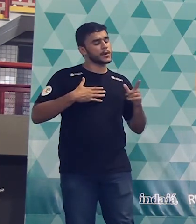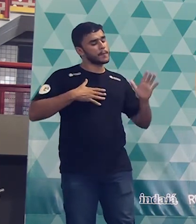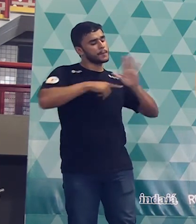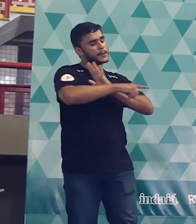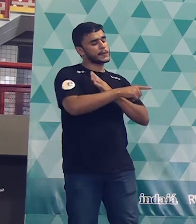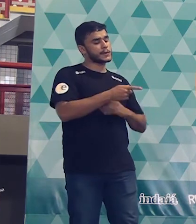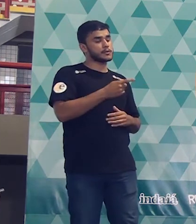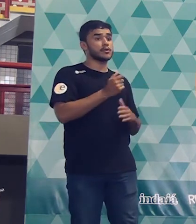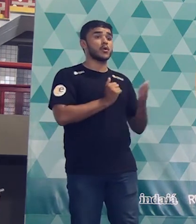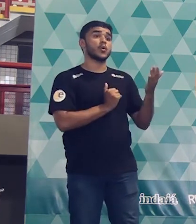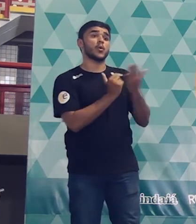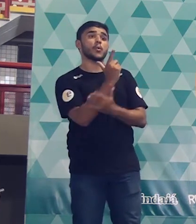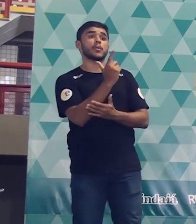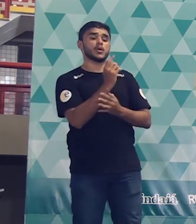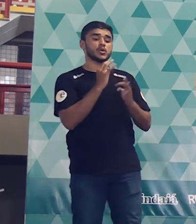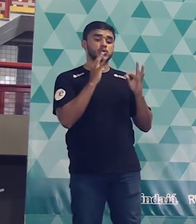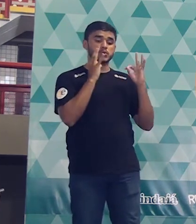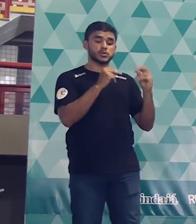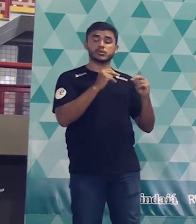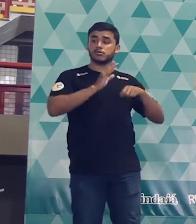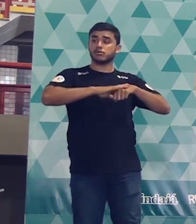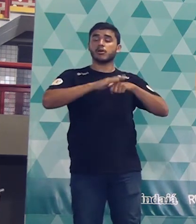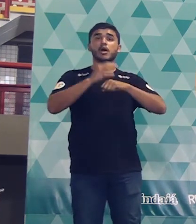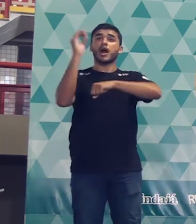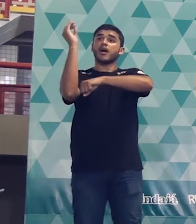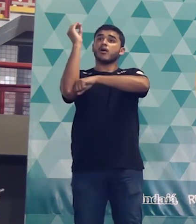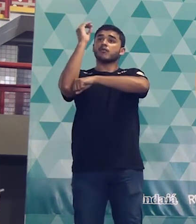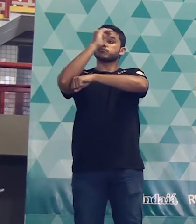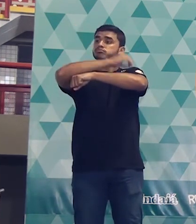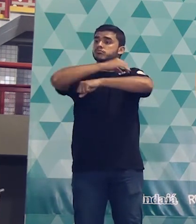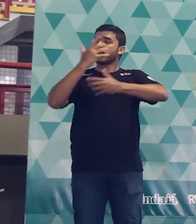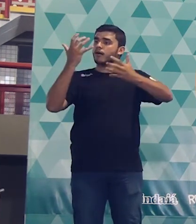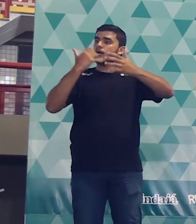que tem dinheiro acha que pode tudo, inclusive comprar o pôr do sol.